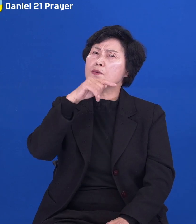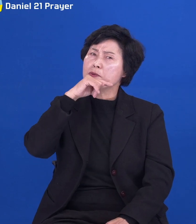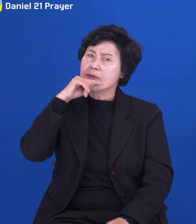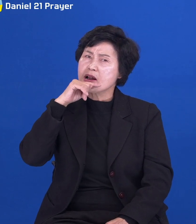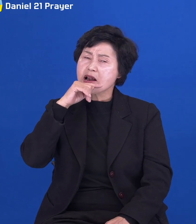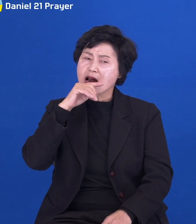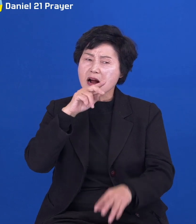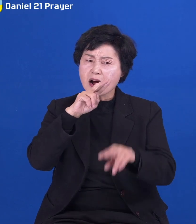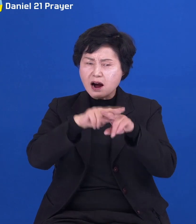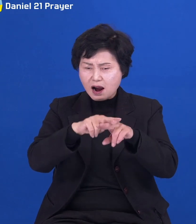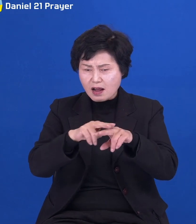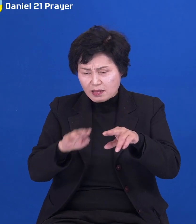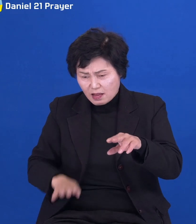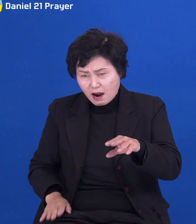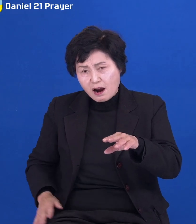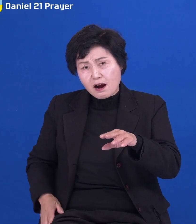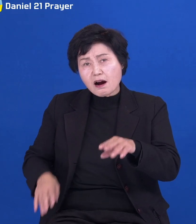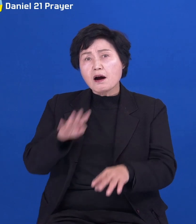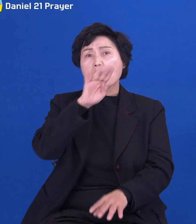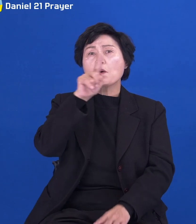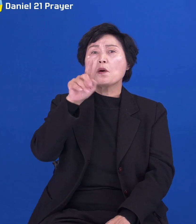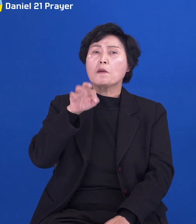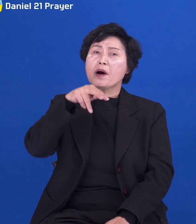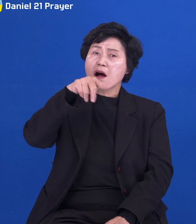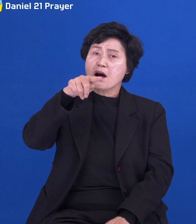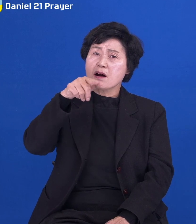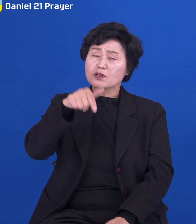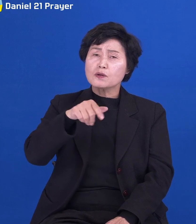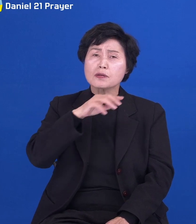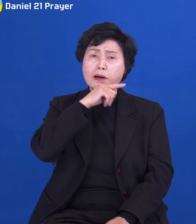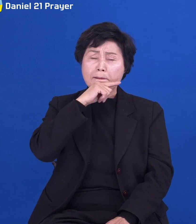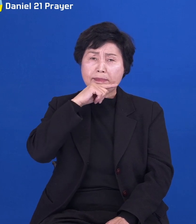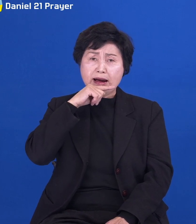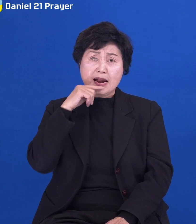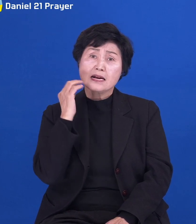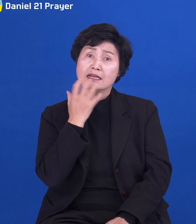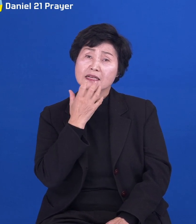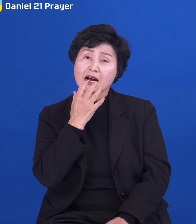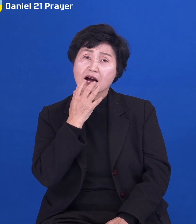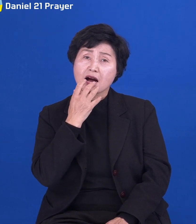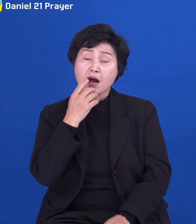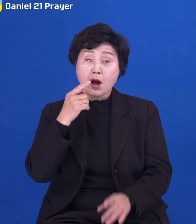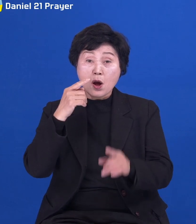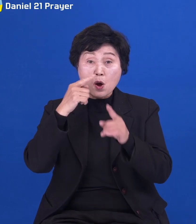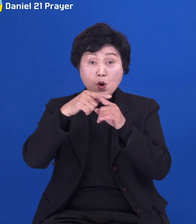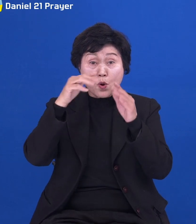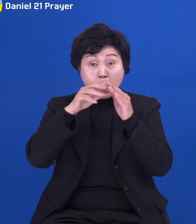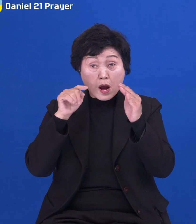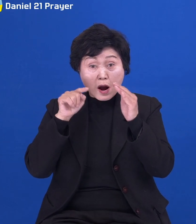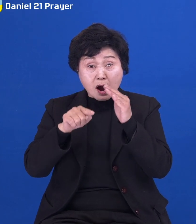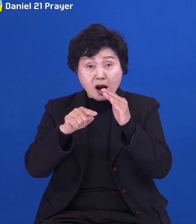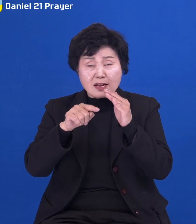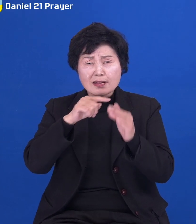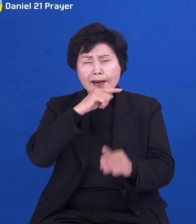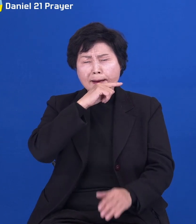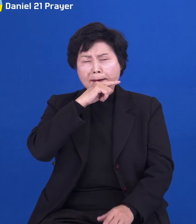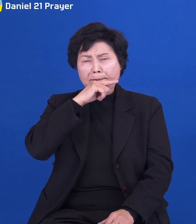빨간거요. 그러니까 이게 나는 교회 턱 들어서는 순간에 이거 하나님이 아니고 뭐 다른 게 나올 것 같아요. 그게.